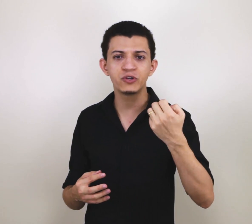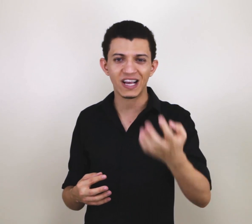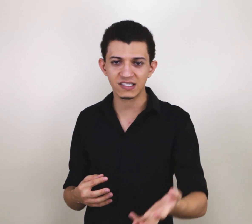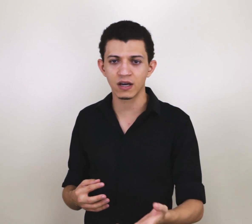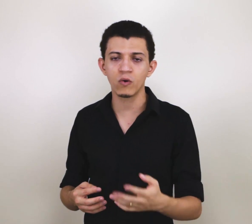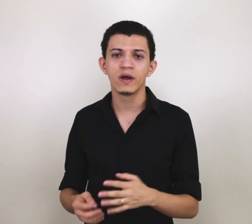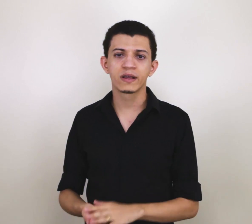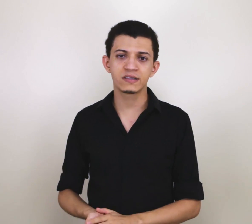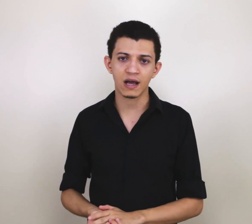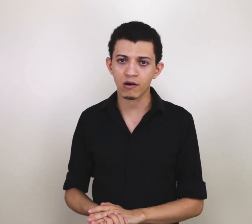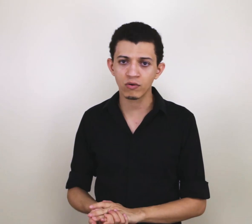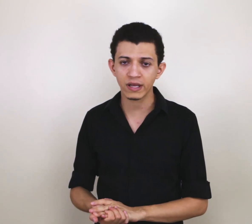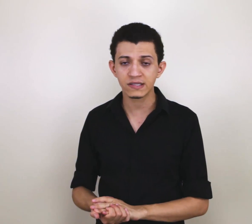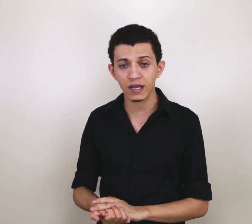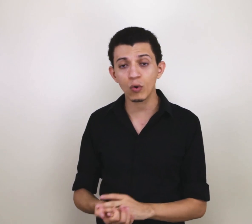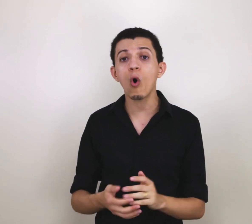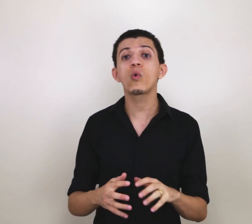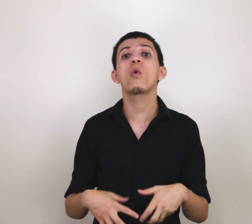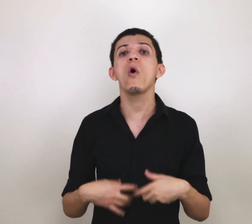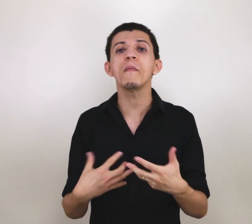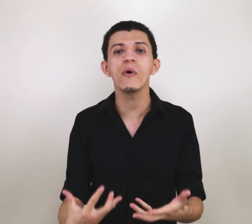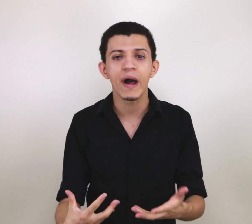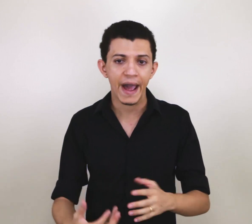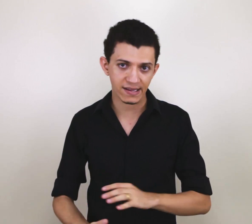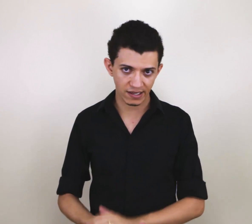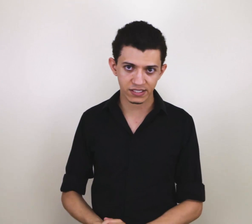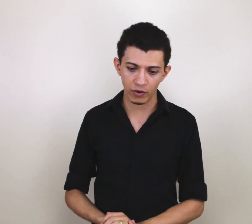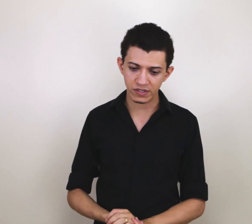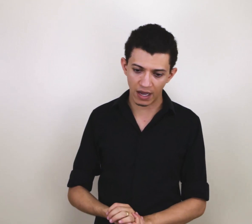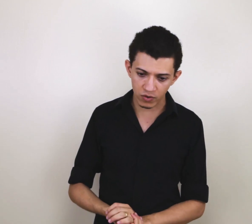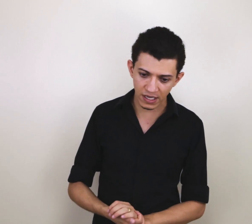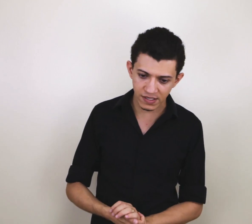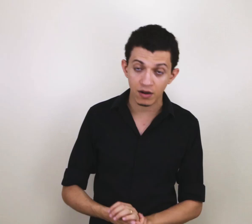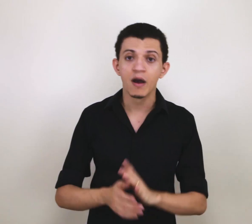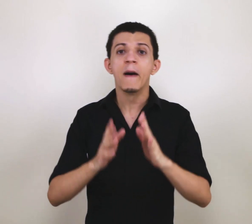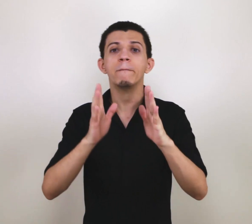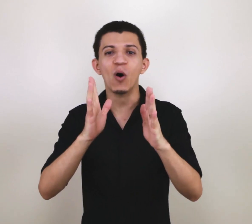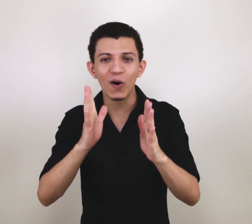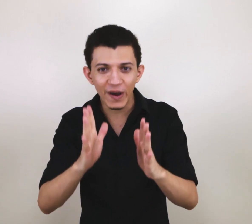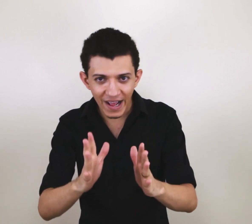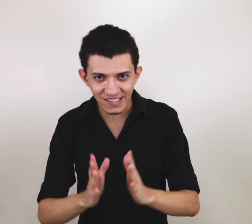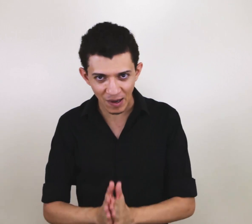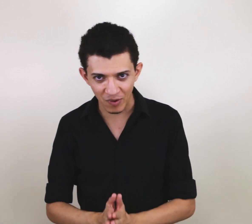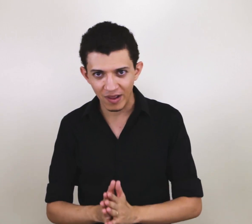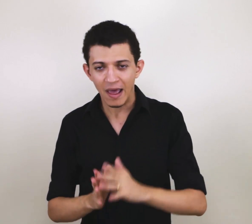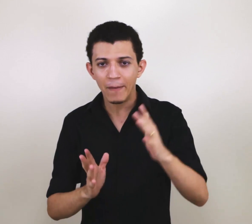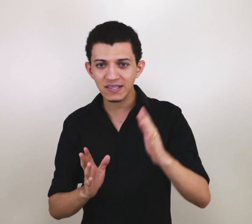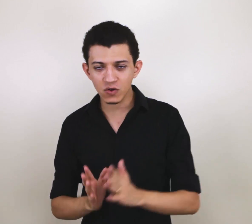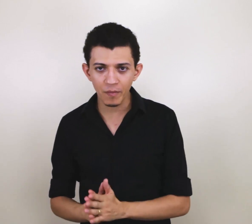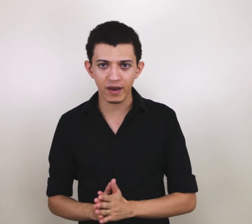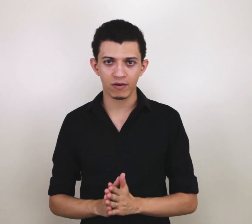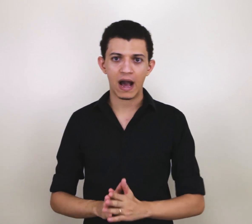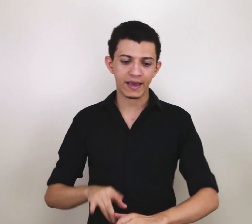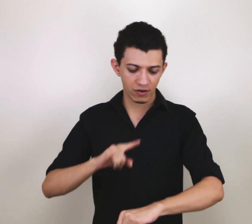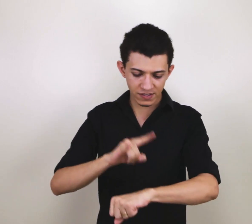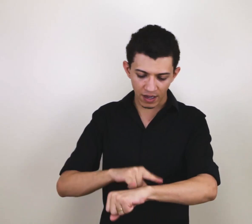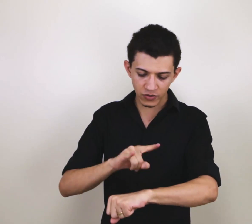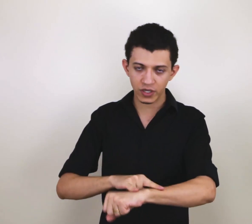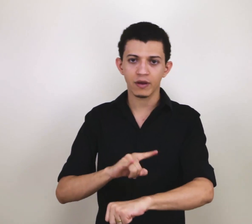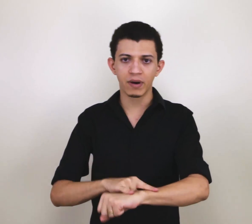de ação que está acontecendo ou como essa ação está acontecendo. Por exemplo, pense comigo, aqui é o sinal de